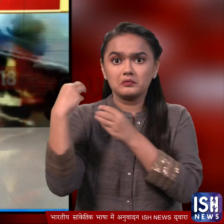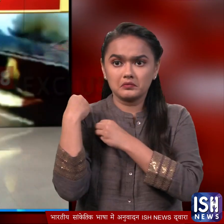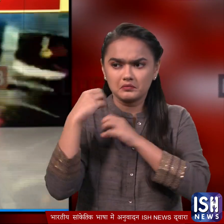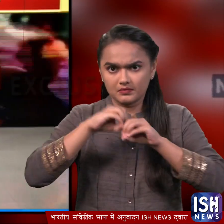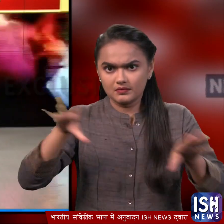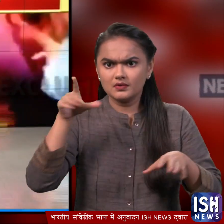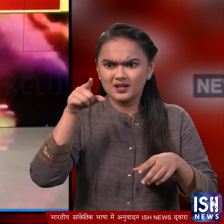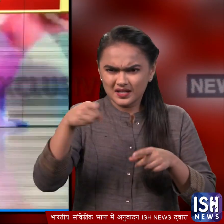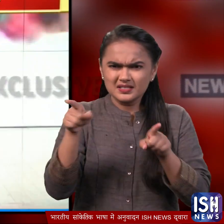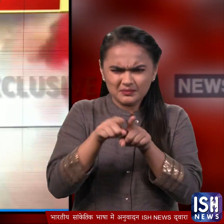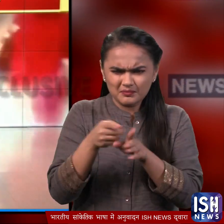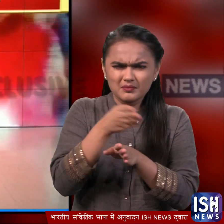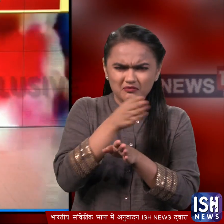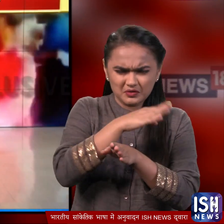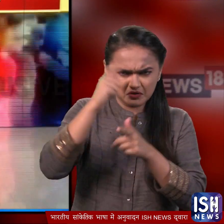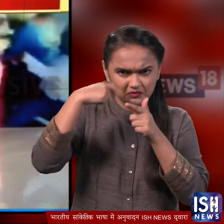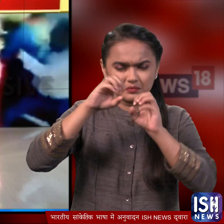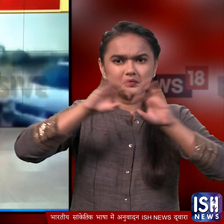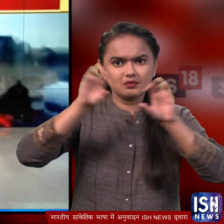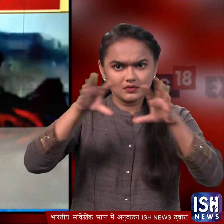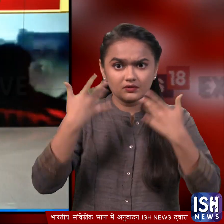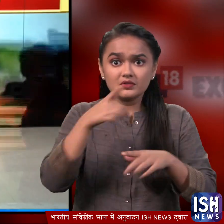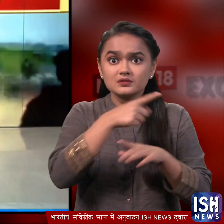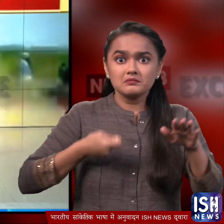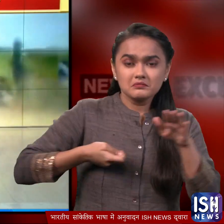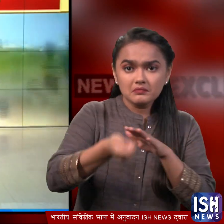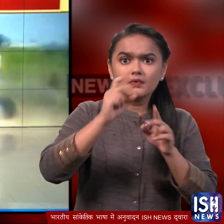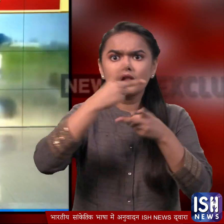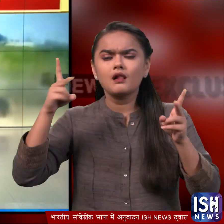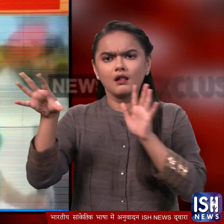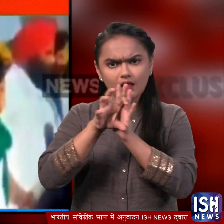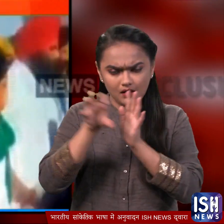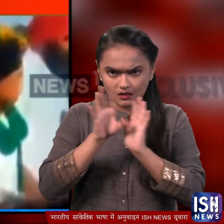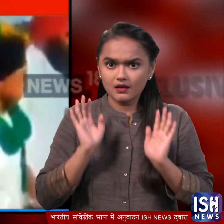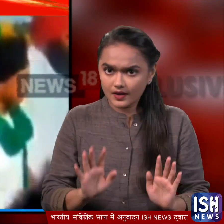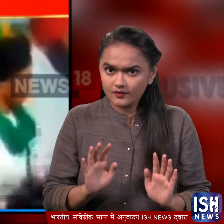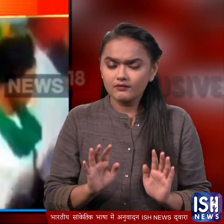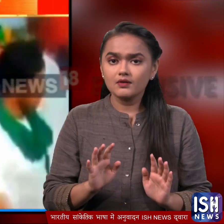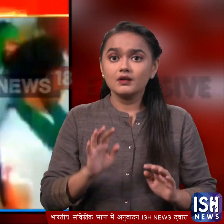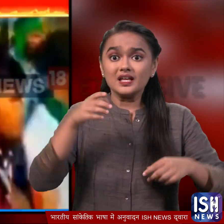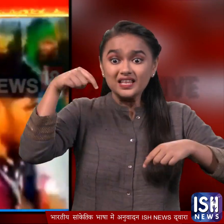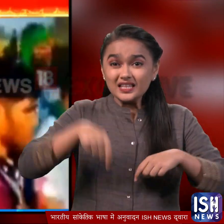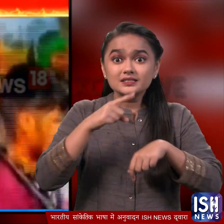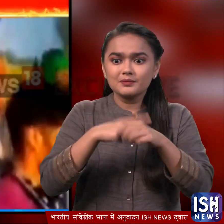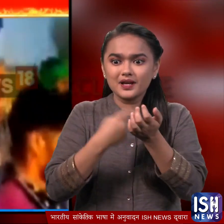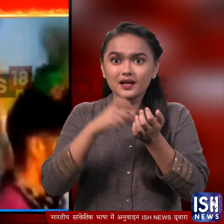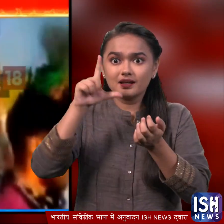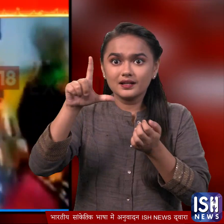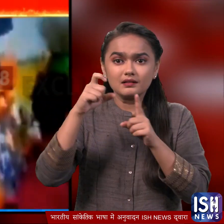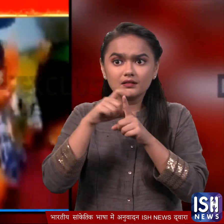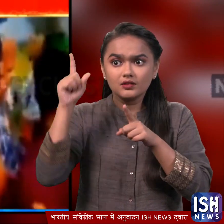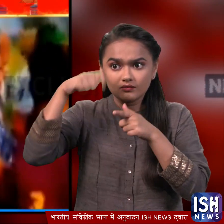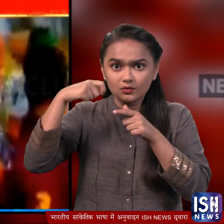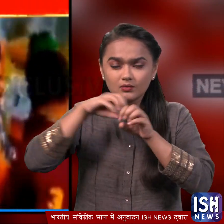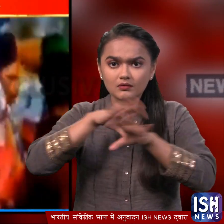कई वीडियो पहले भी सामने आ चुके हैं, जिनमें खून खराबा होता नजर आया था। और इस बार आरएलडी ने जो वीडियो शेयर